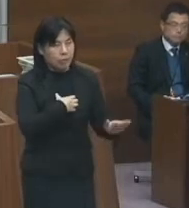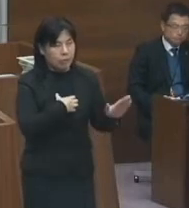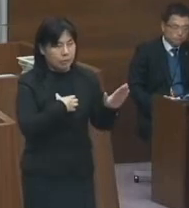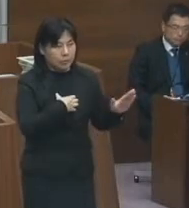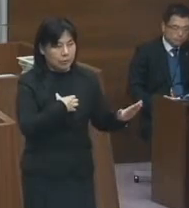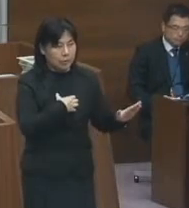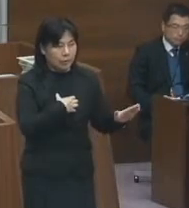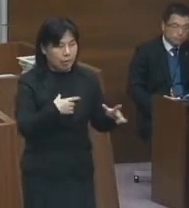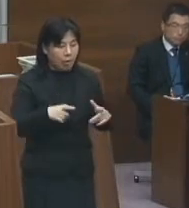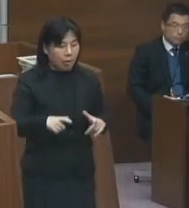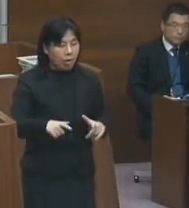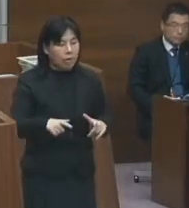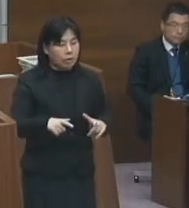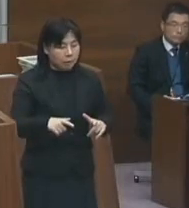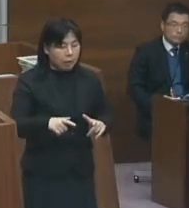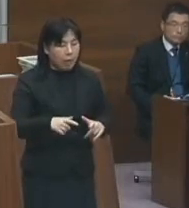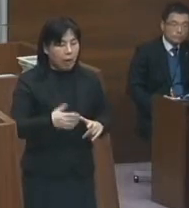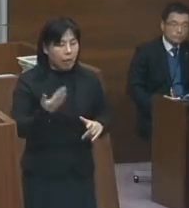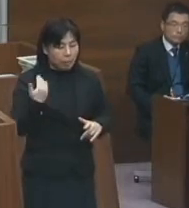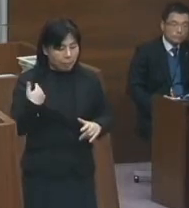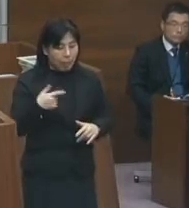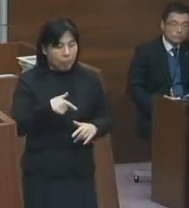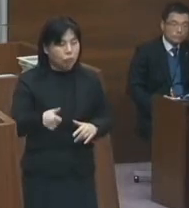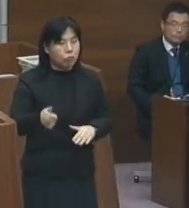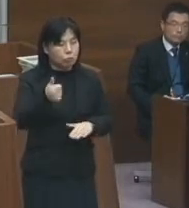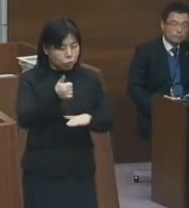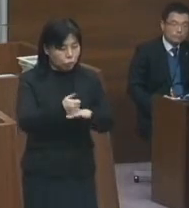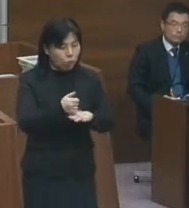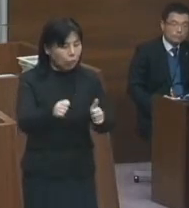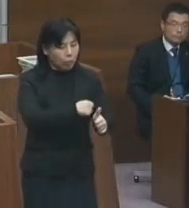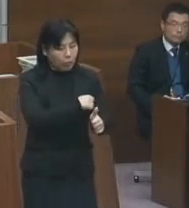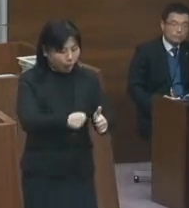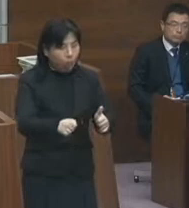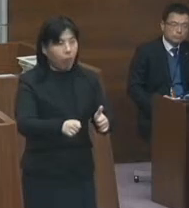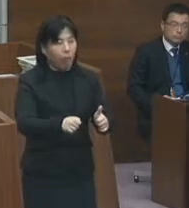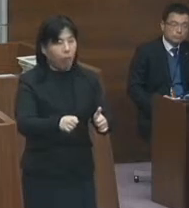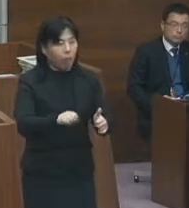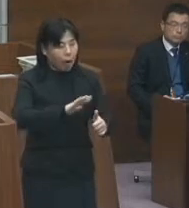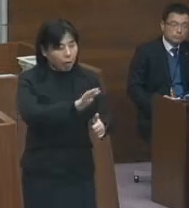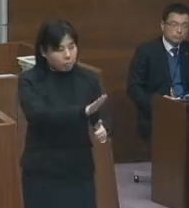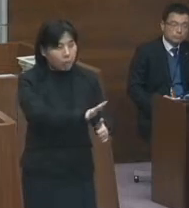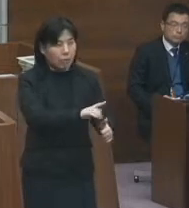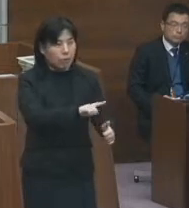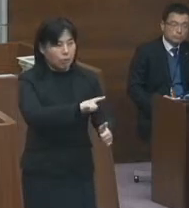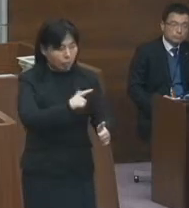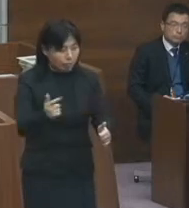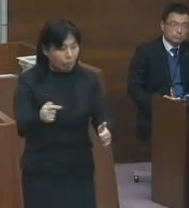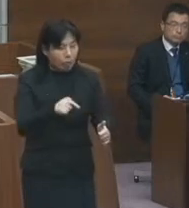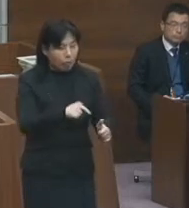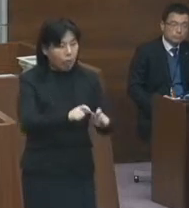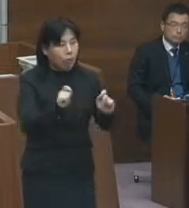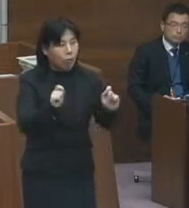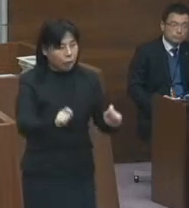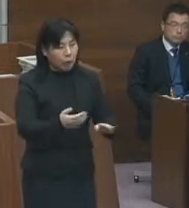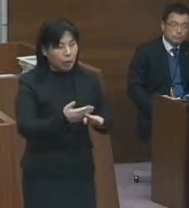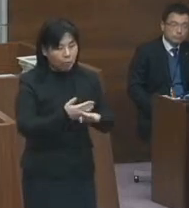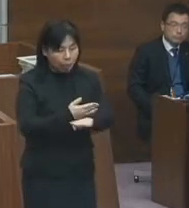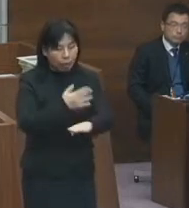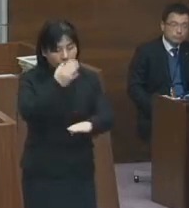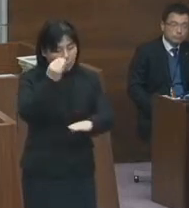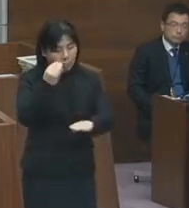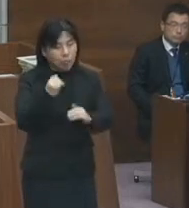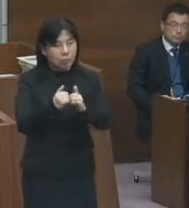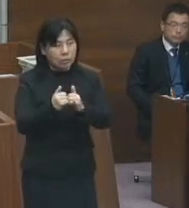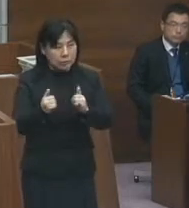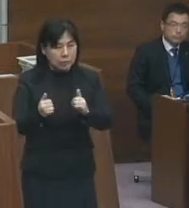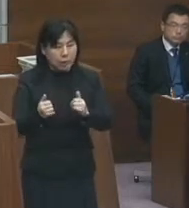市におきましては、元部長職による暴行、ハラスメント事案を受けまして、外部有識者を加えました明